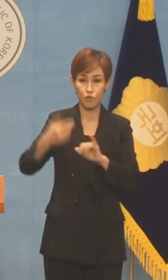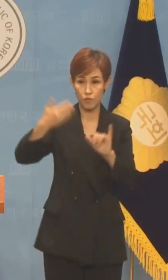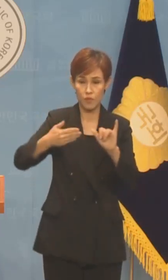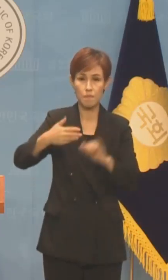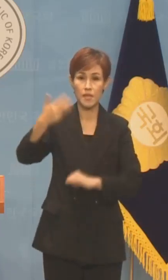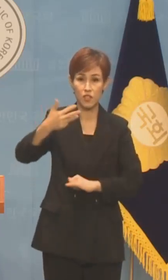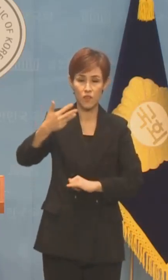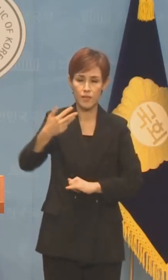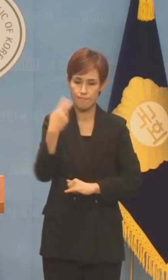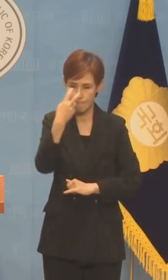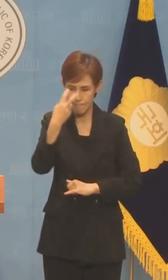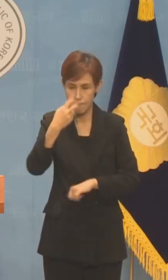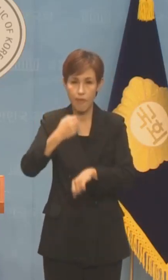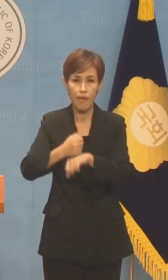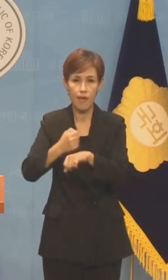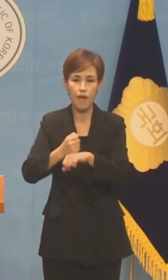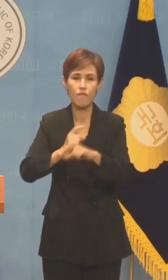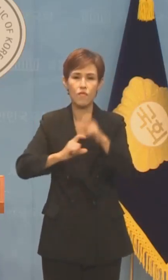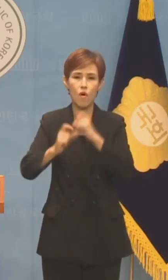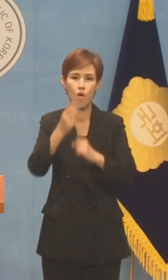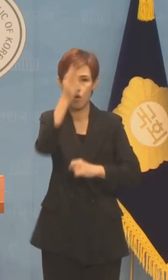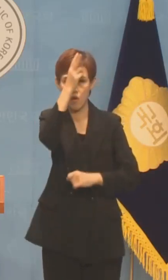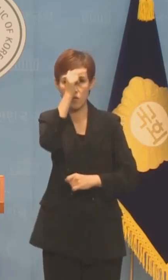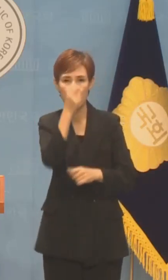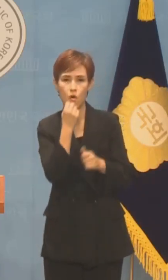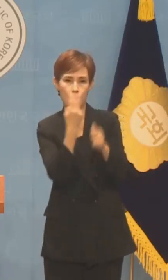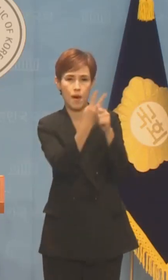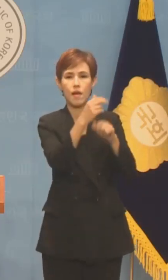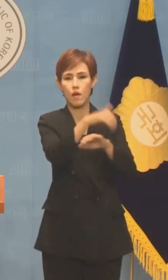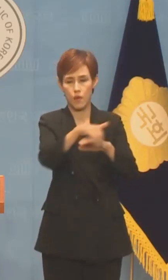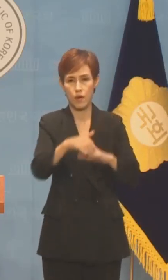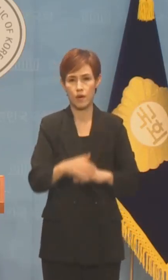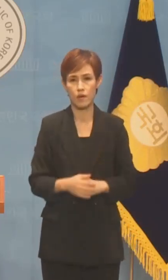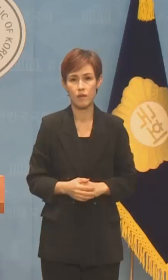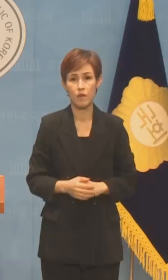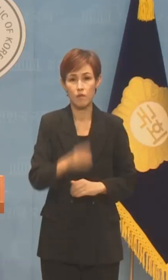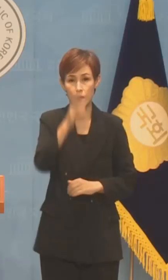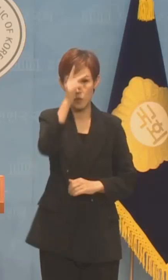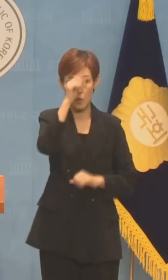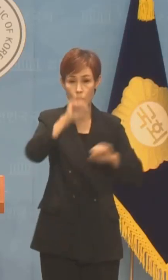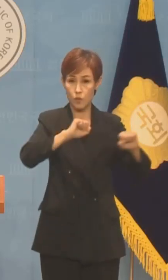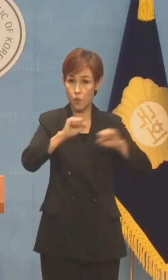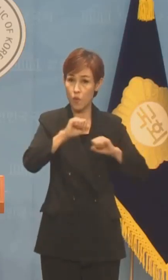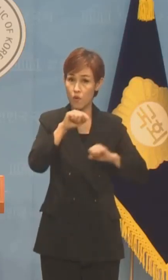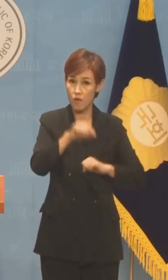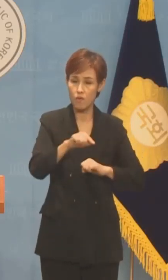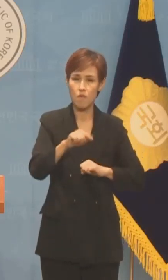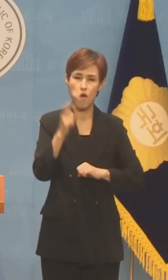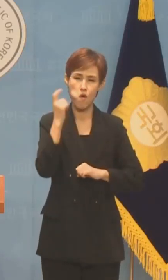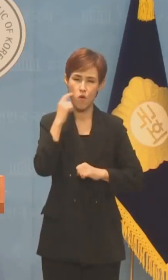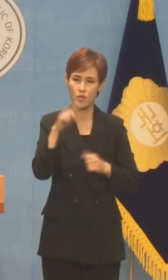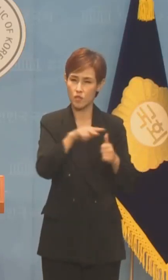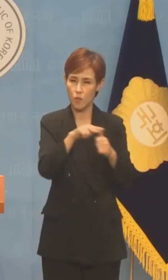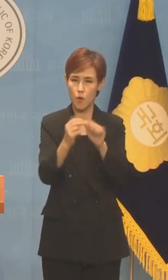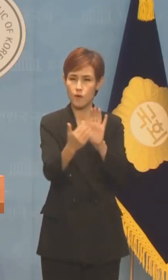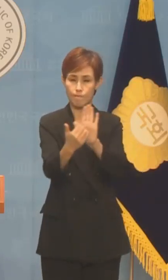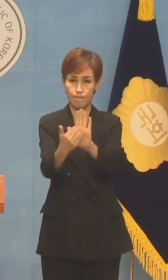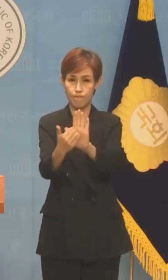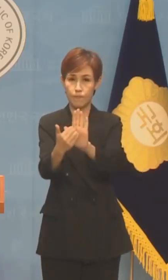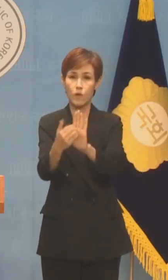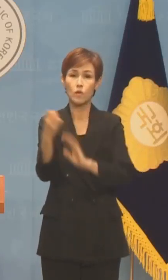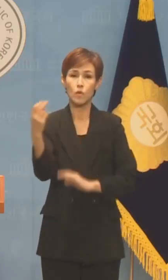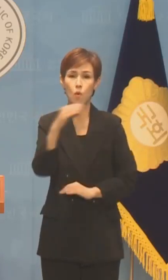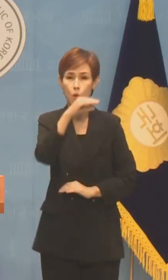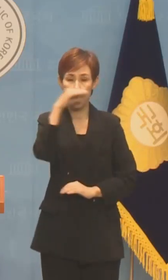8,000건을 모니터링해서 추가 고발할 예정입니다. 민주파출소의 이러한 활동은 허위 정보를 차단할 뿐만 아니라